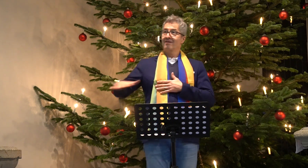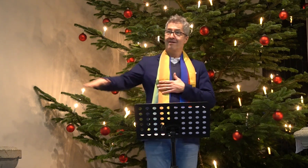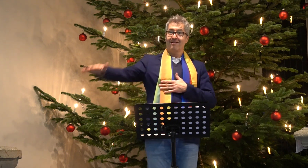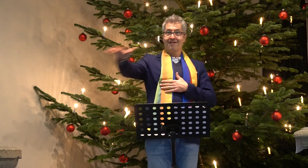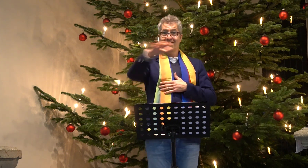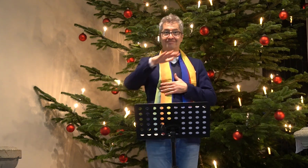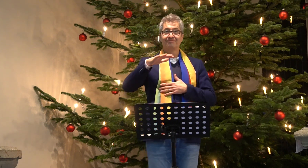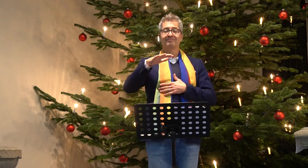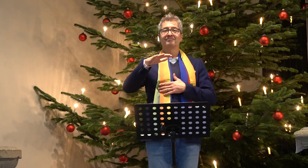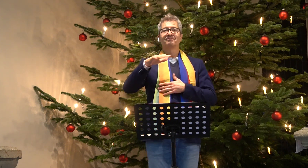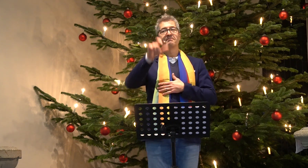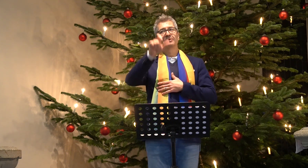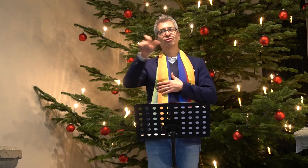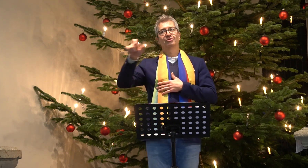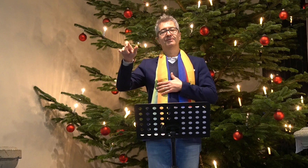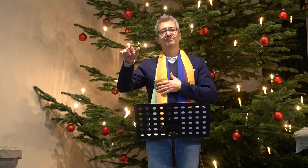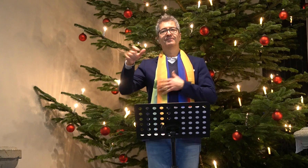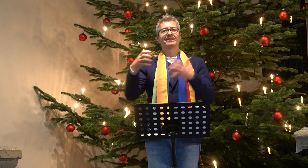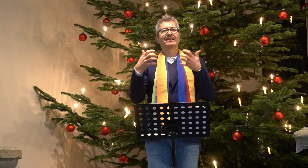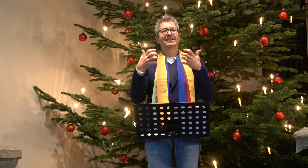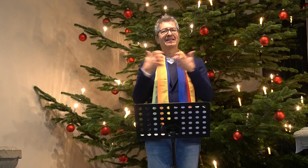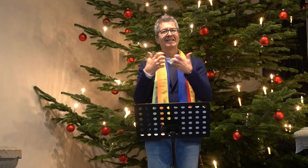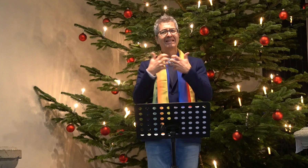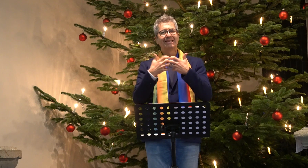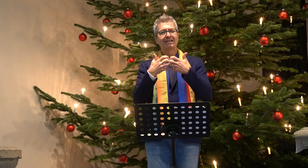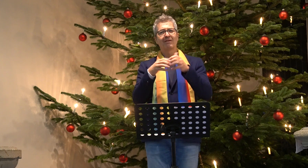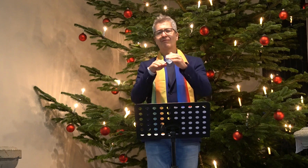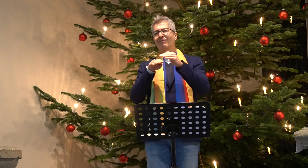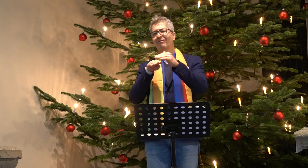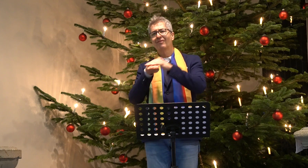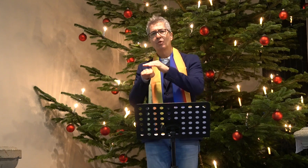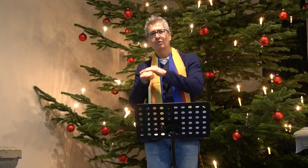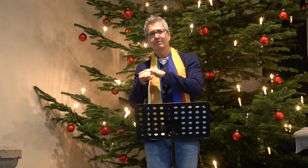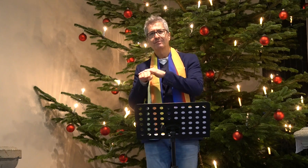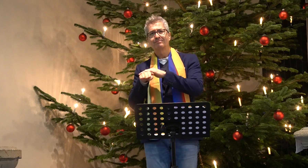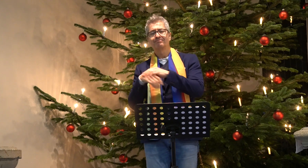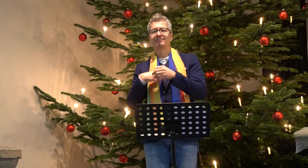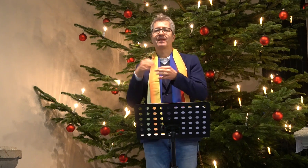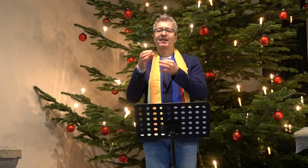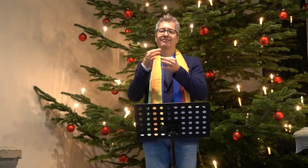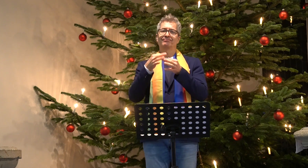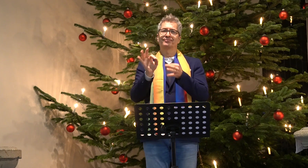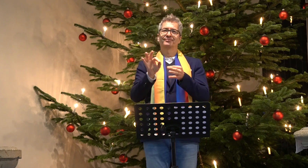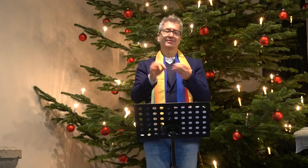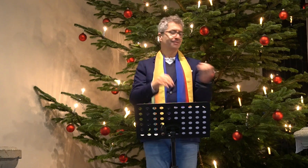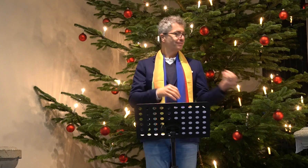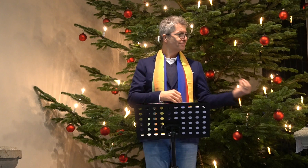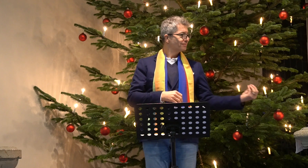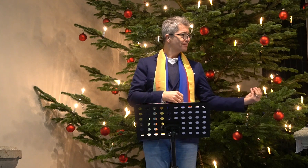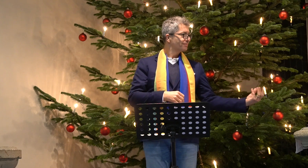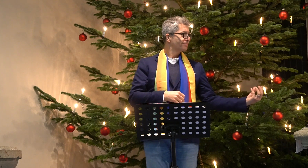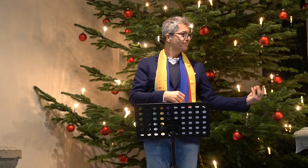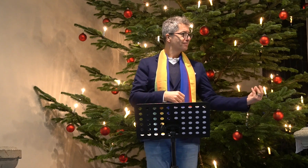Wir zünden heute ein Licht an für alle Menschen, die uns selber im Krieg sind und auf der